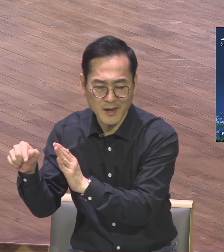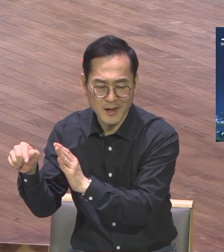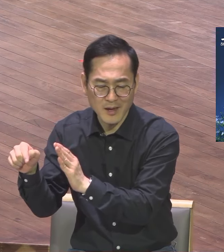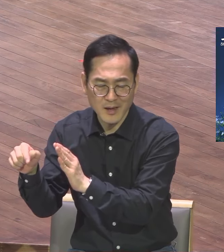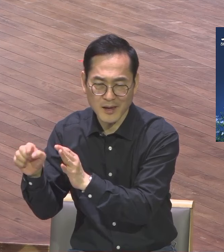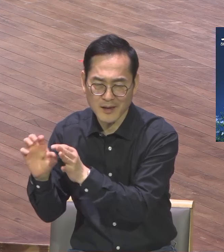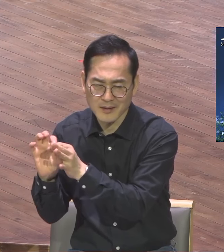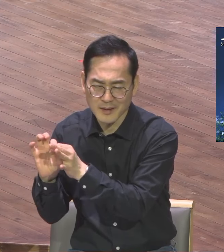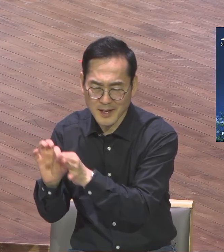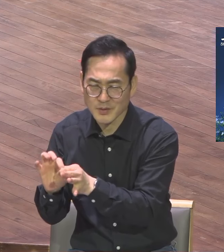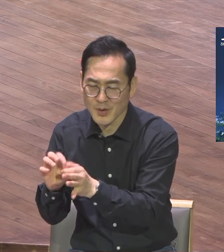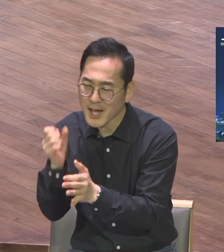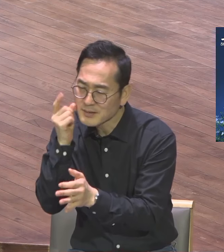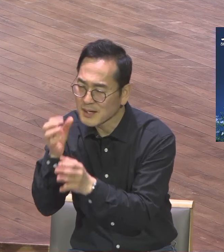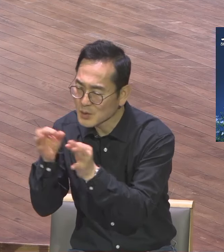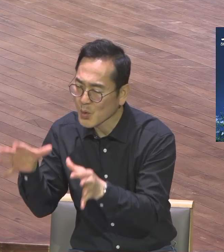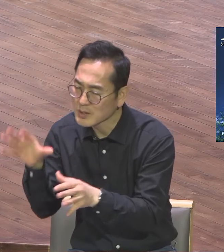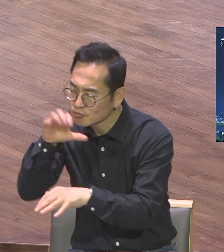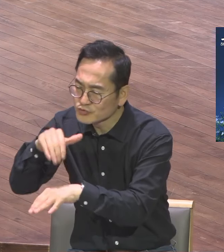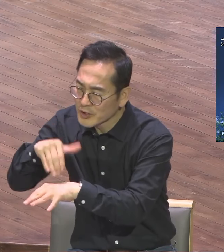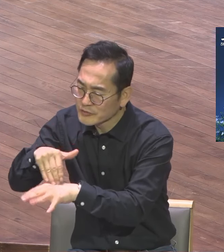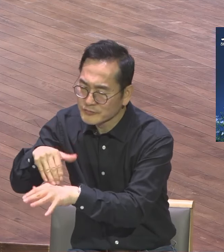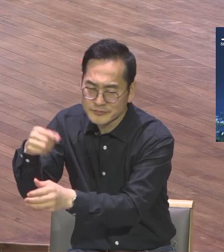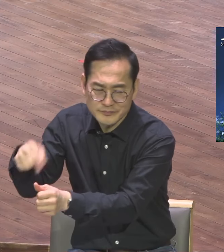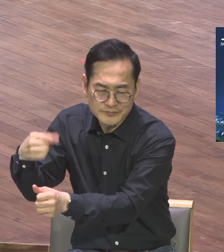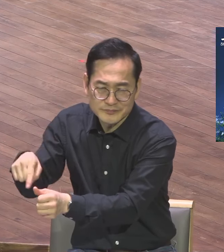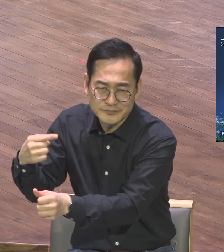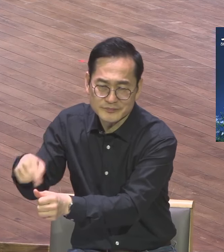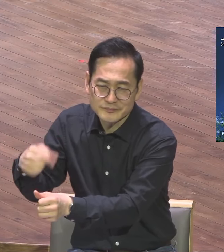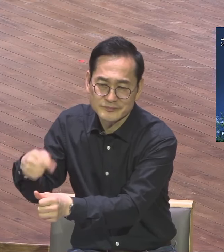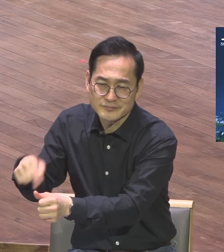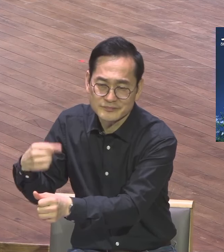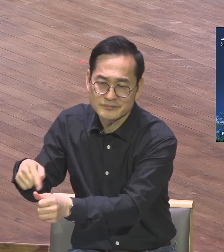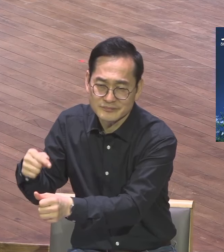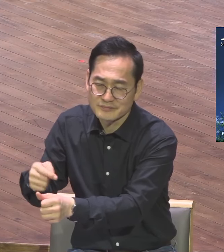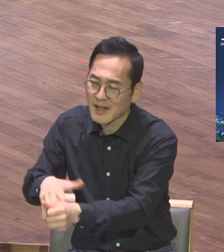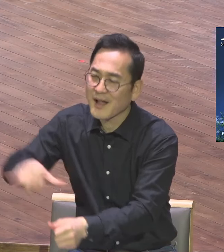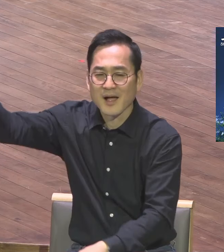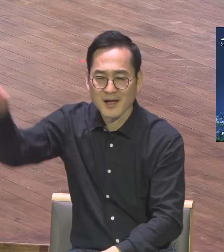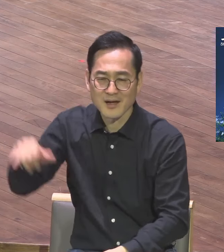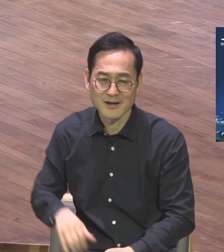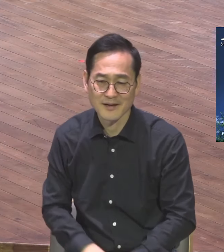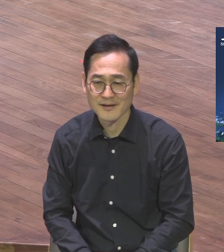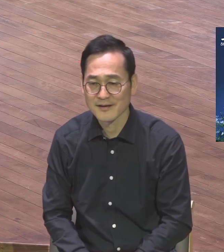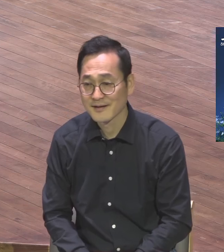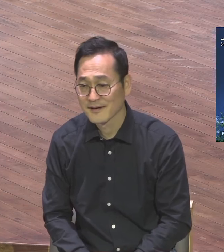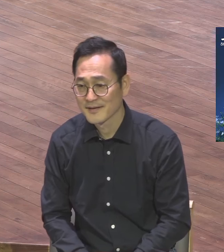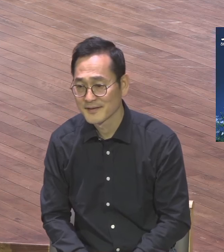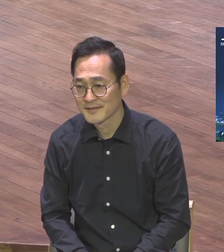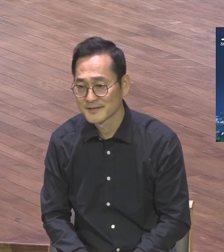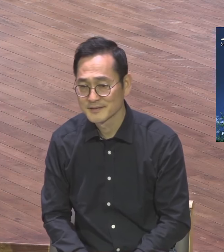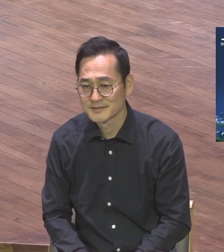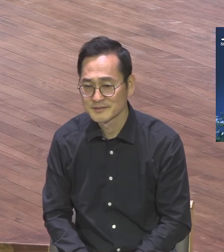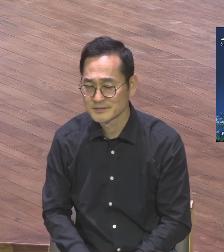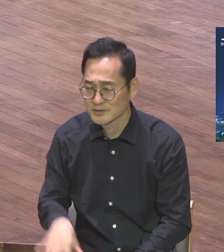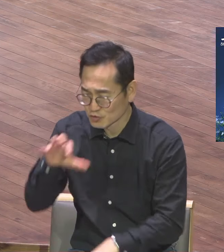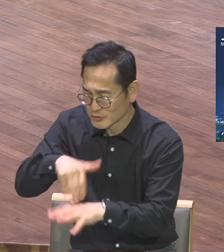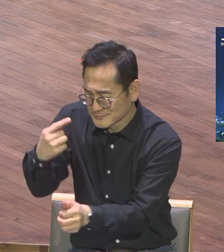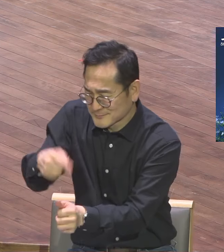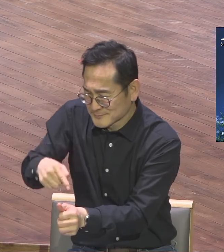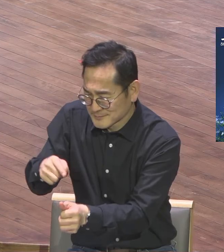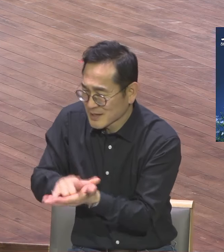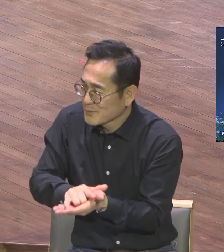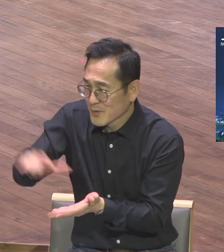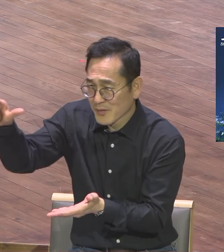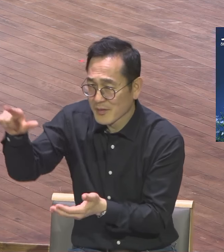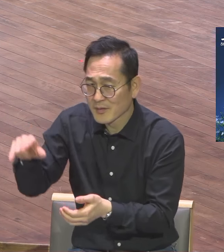계속 한 달 동안 훈련시켜 보내. 사실은 그게 맞는 거예요. 한 달 동안 훈련시켜 보내도